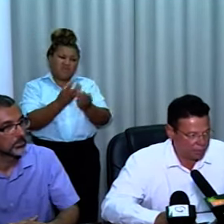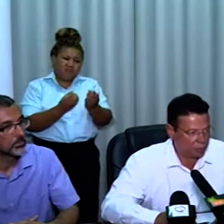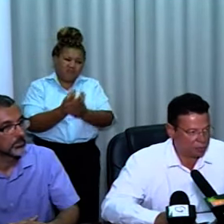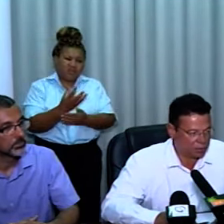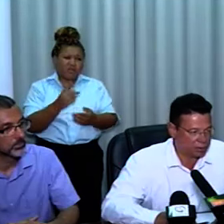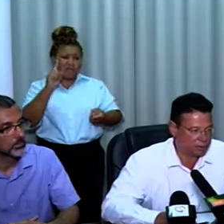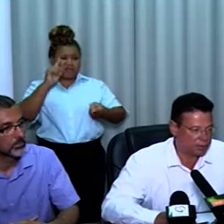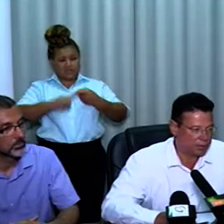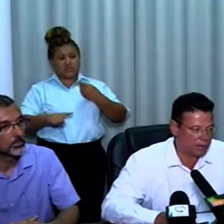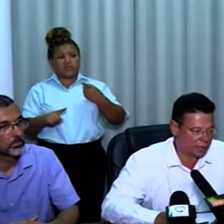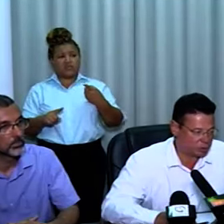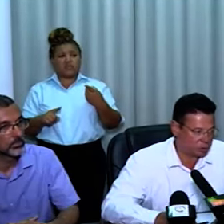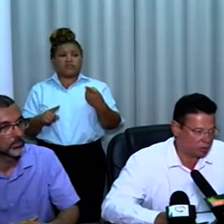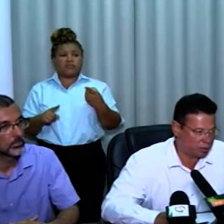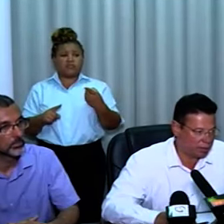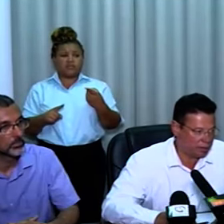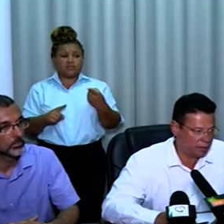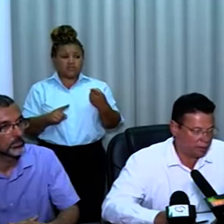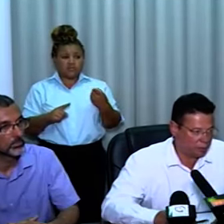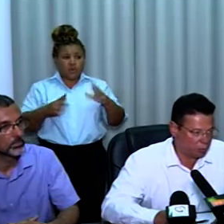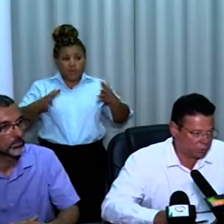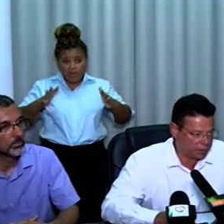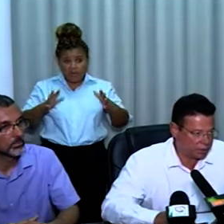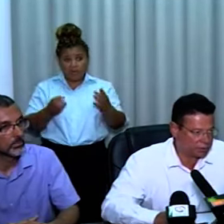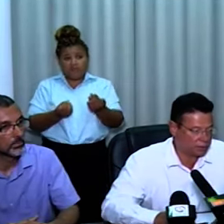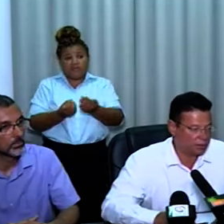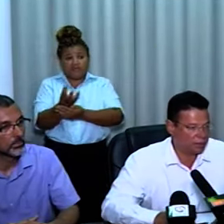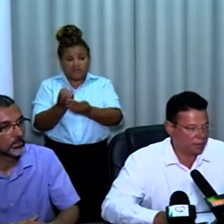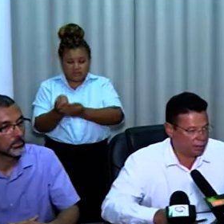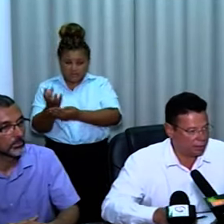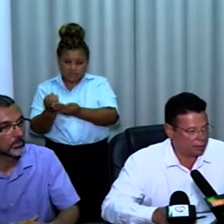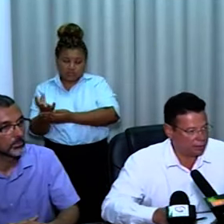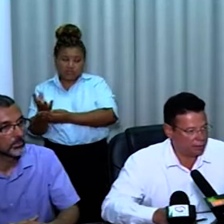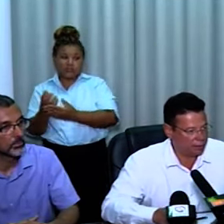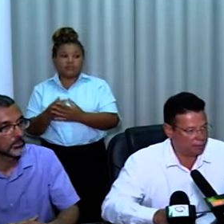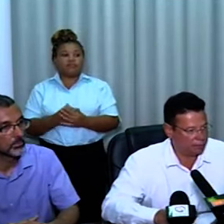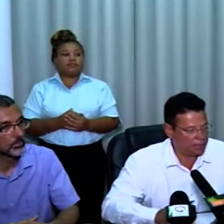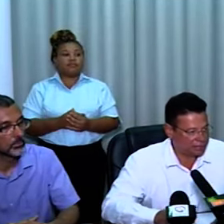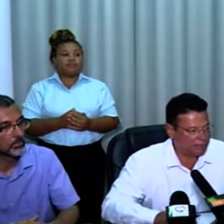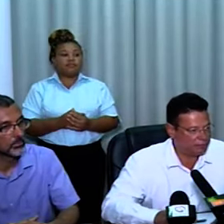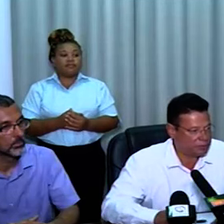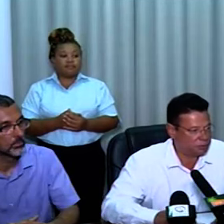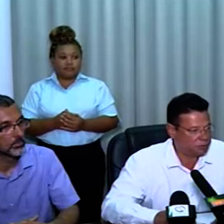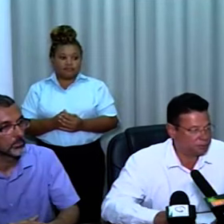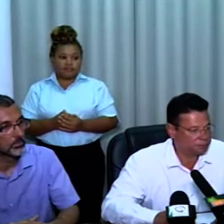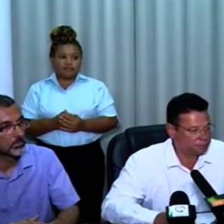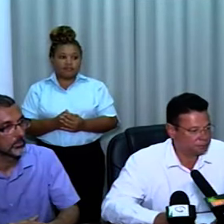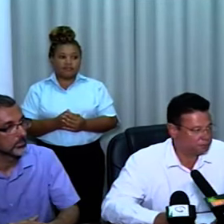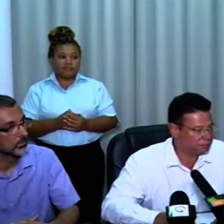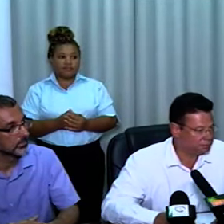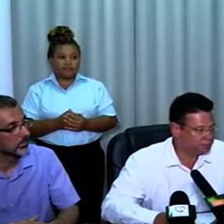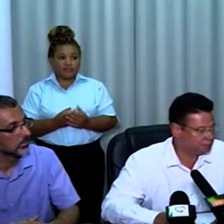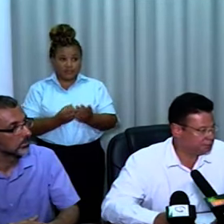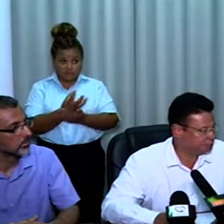plus important, c'est une action qui protège et préserve la vie du monde.